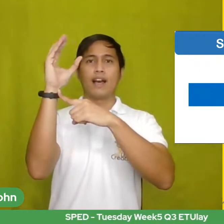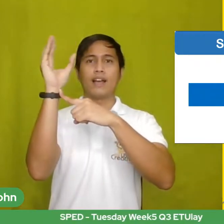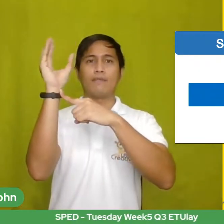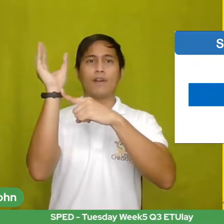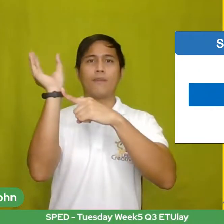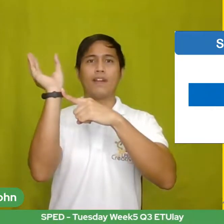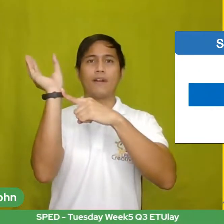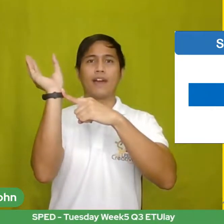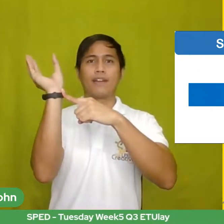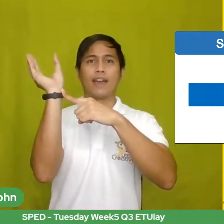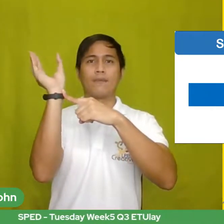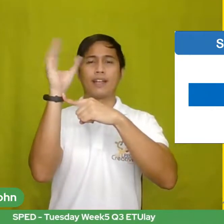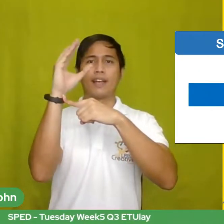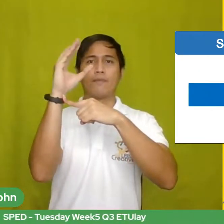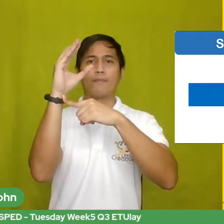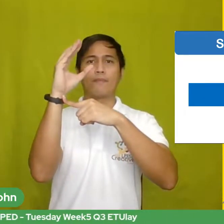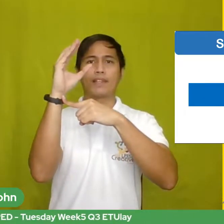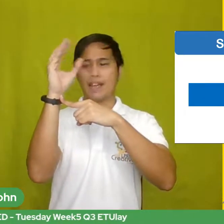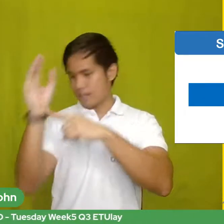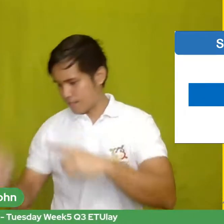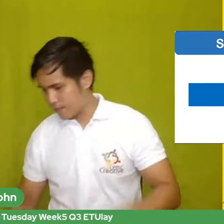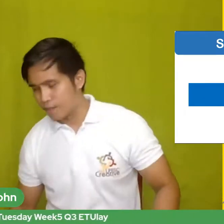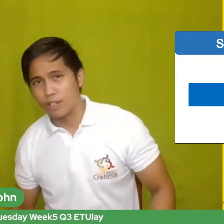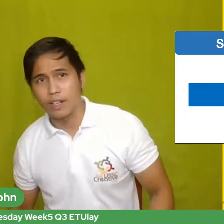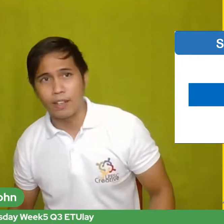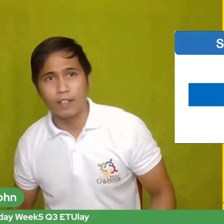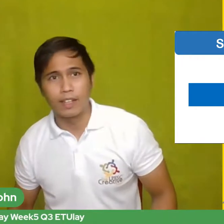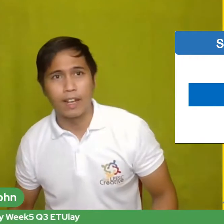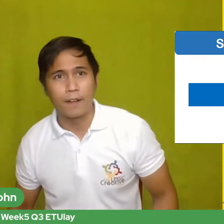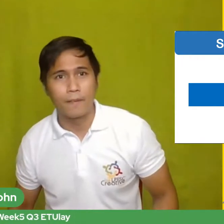At baba naman. Ay, pataas. Sorry. Okay. Pwede natin.